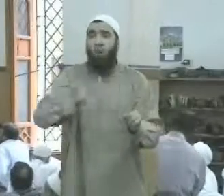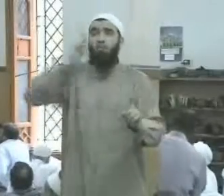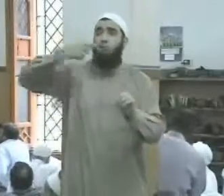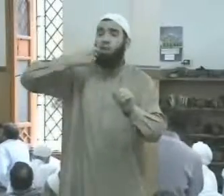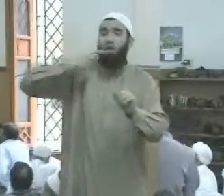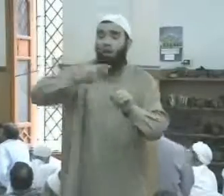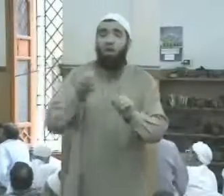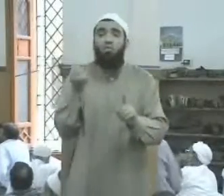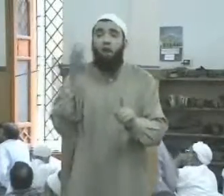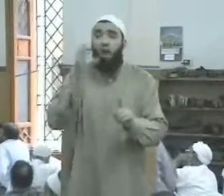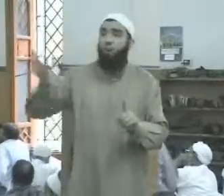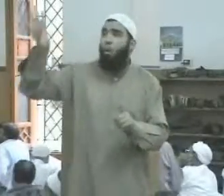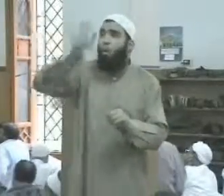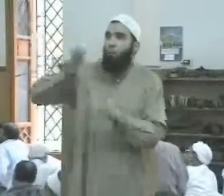وثقافة مجتمعية.